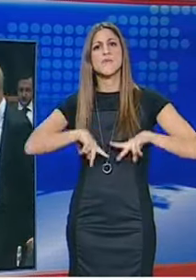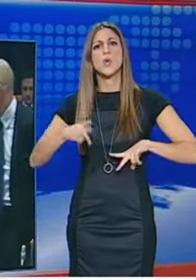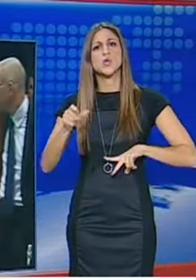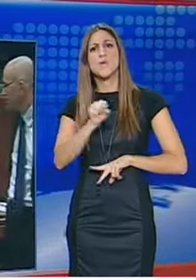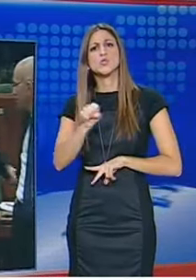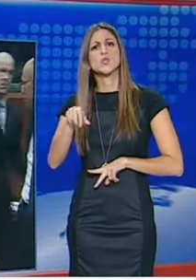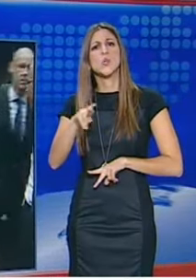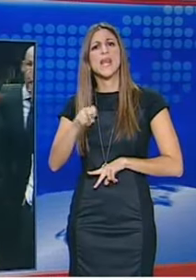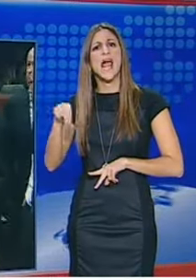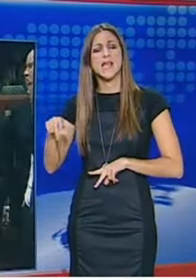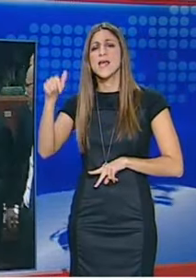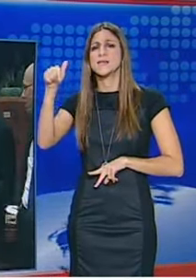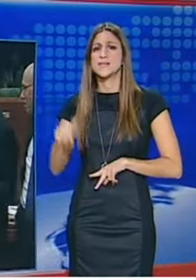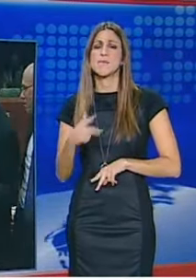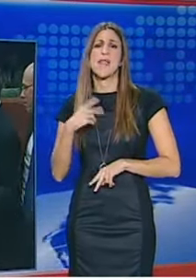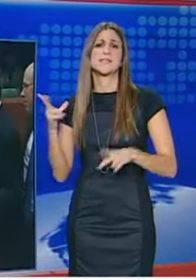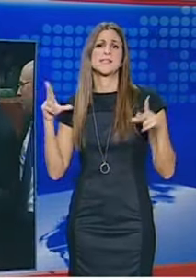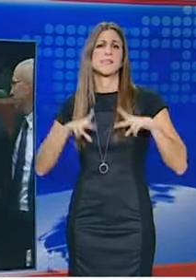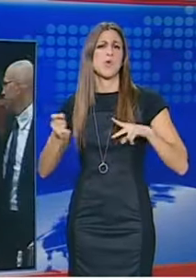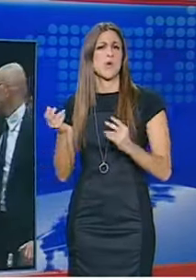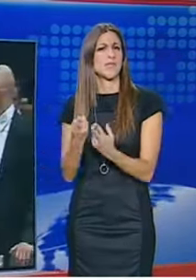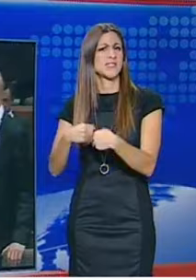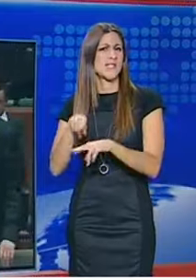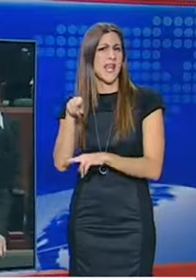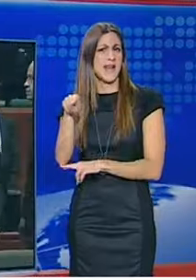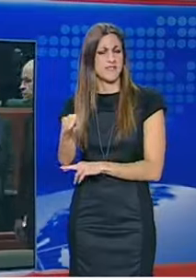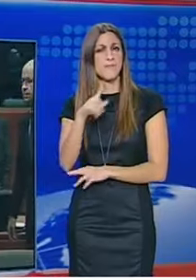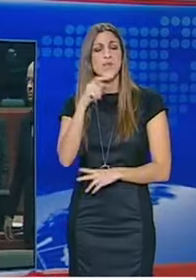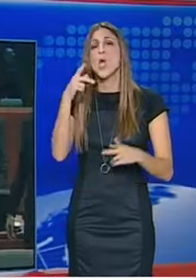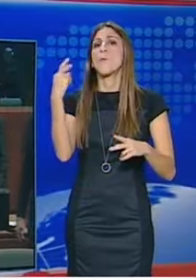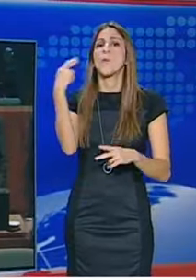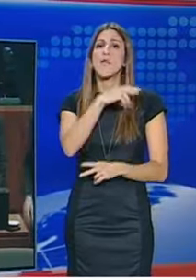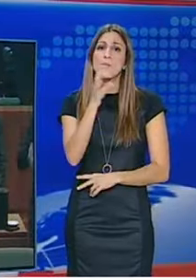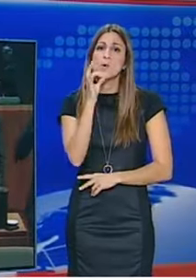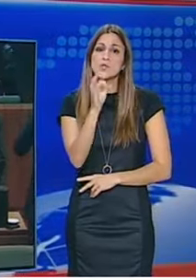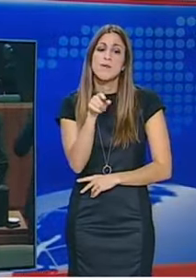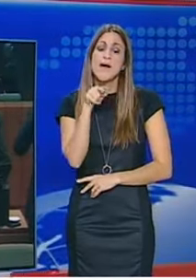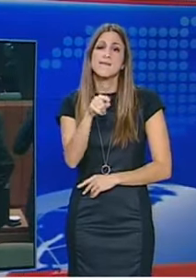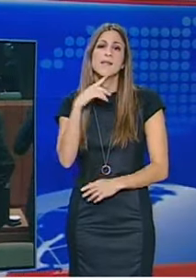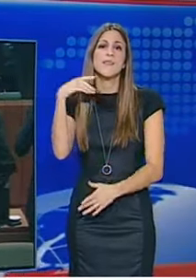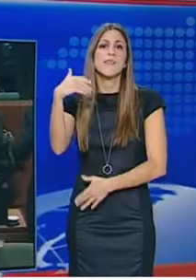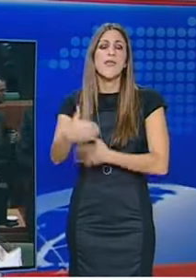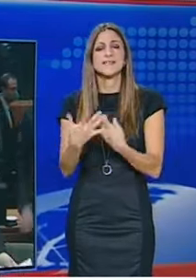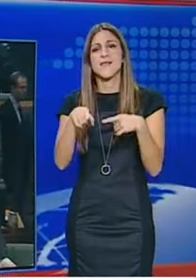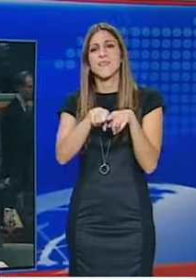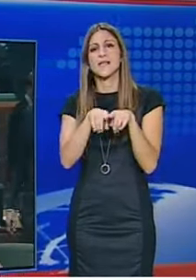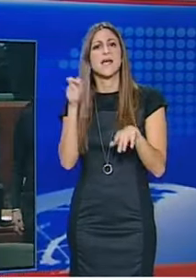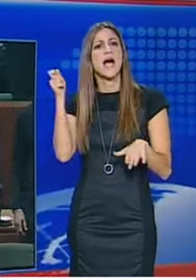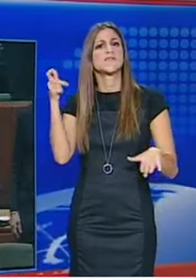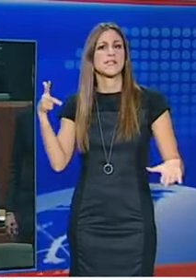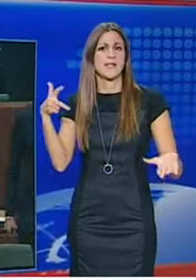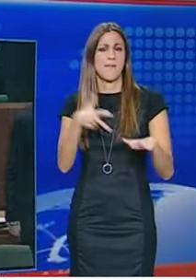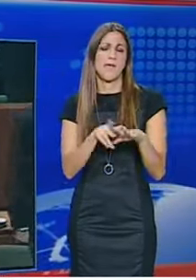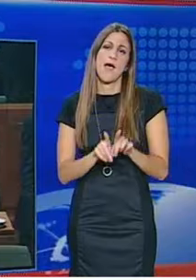γιάννης στουρνάρας στο σημερινό eurogroup ο πρωθυπουργός ωστόσο έχει ήδη διαβεβαιώσει ότι η συγκεκριμένη διαδικασία δεν αφορά τα ασφαλιστικά